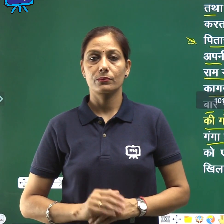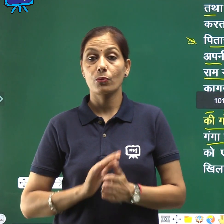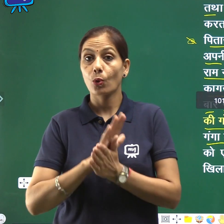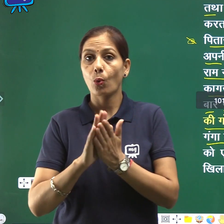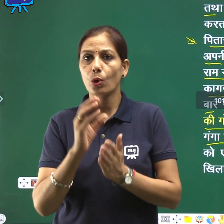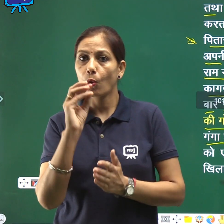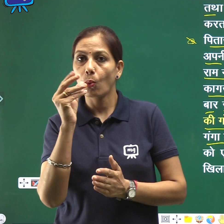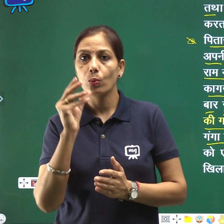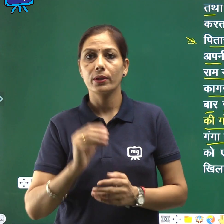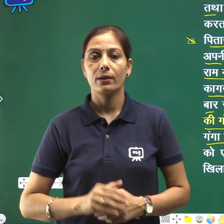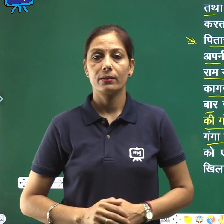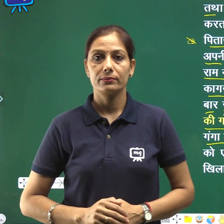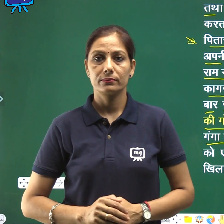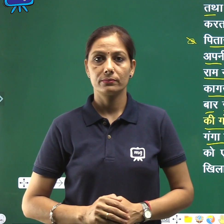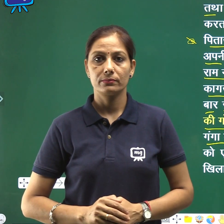गोलियां